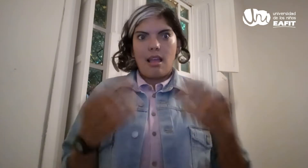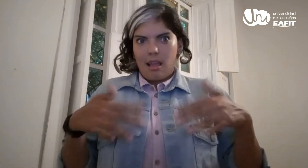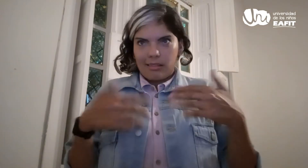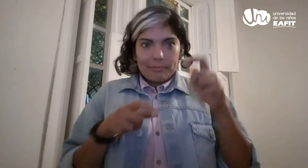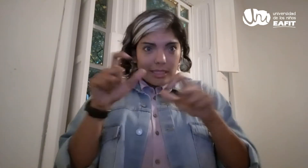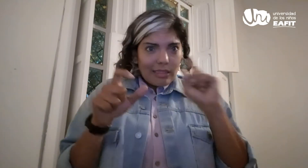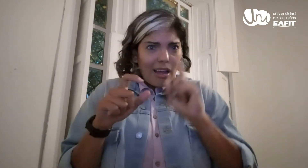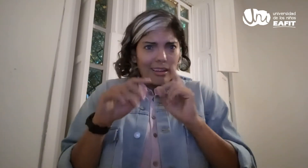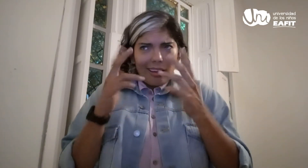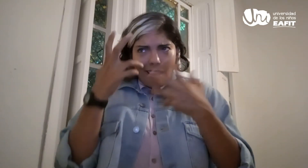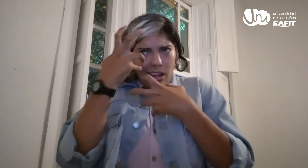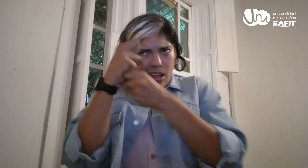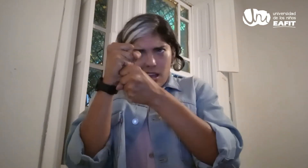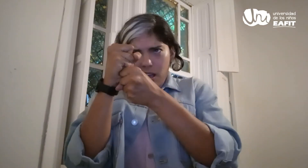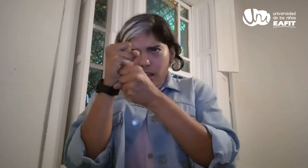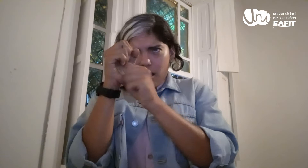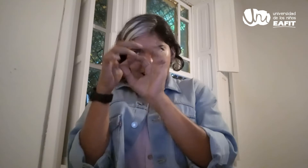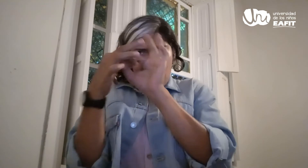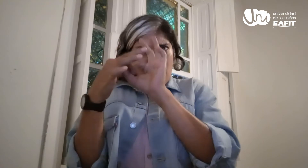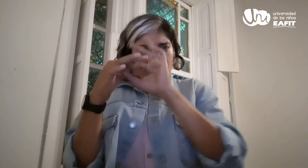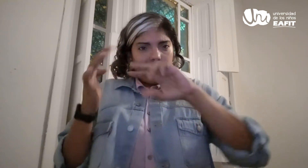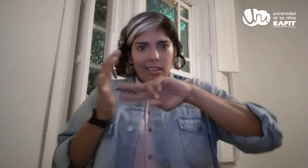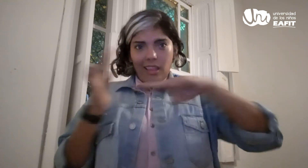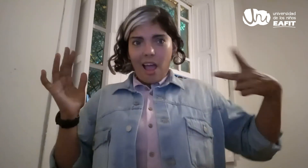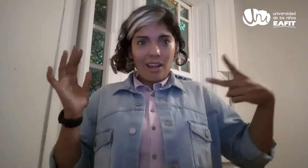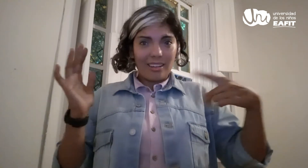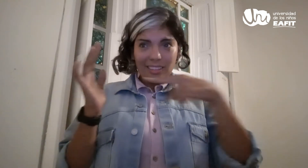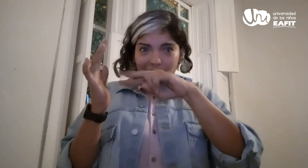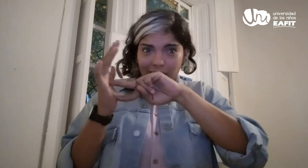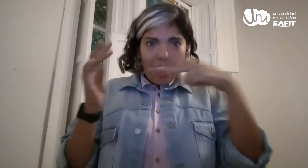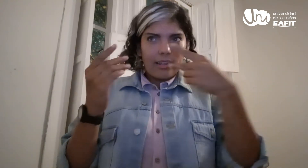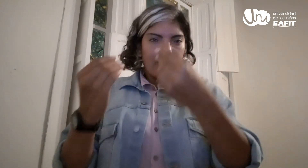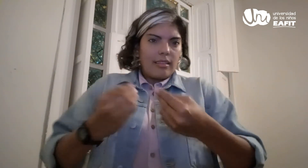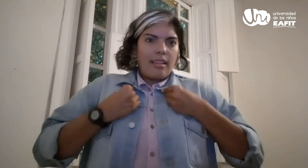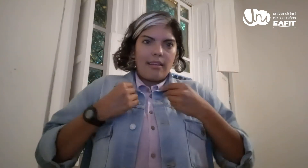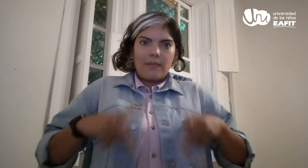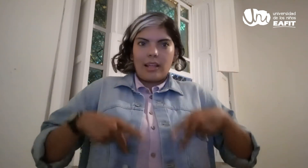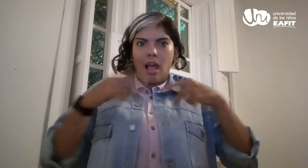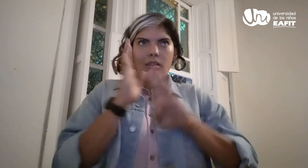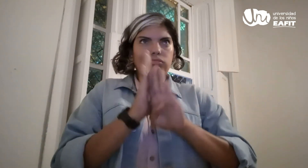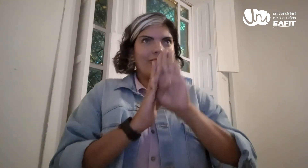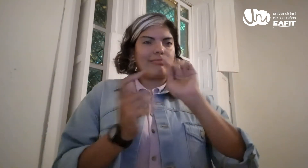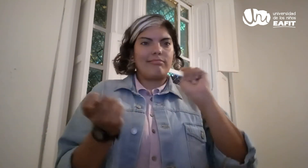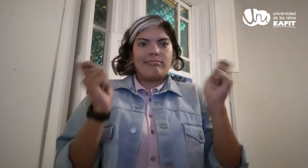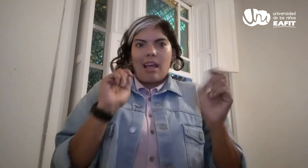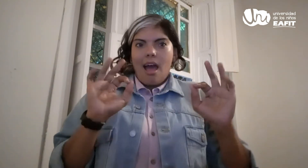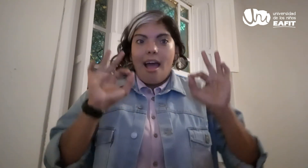Las herramientas tecnológicas son fundamentales para las personas sordas. Nos han permitido grandes avances y transformaciones en